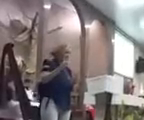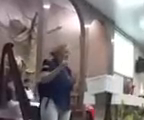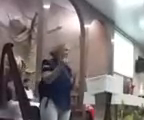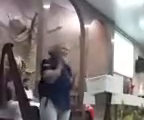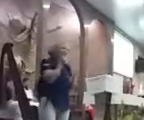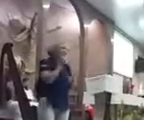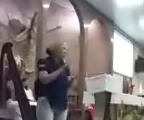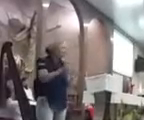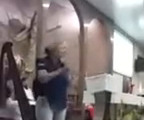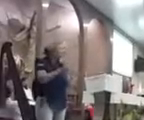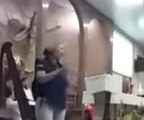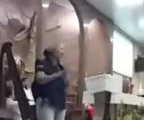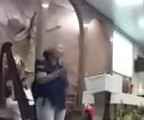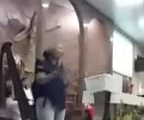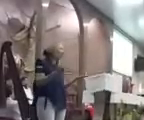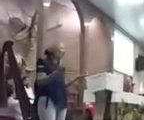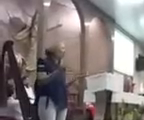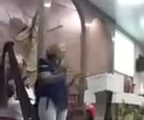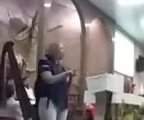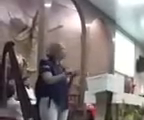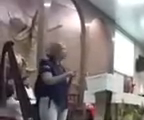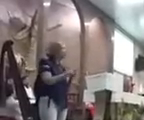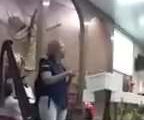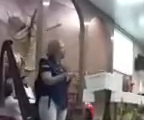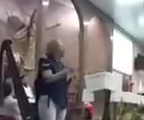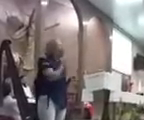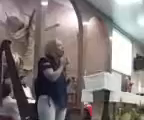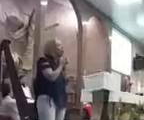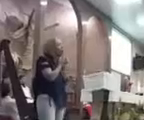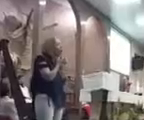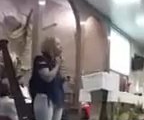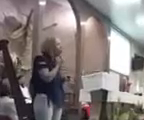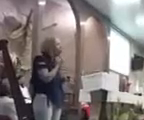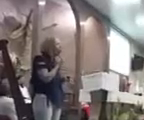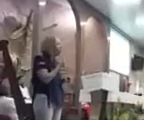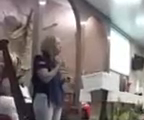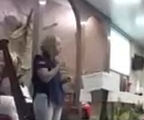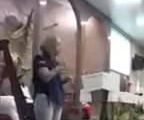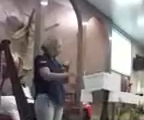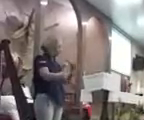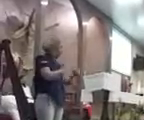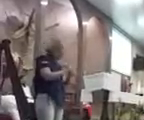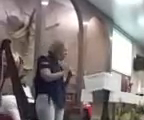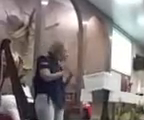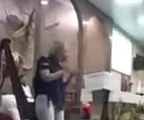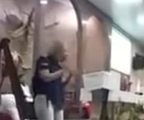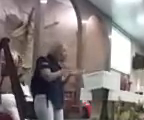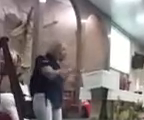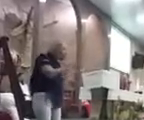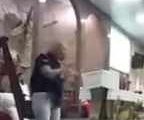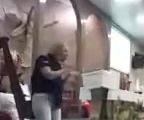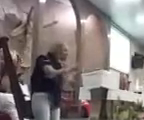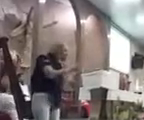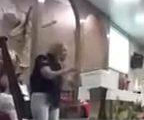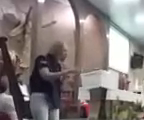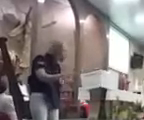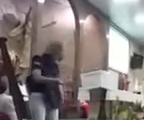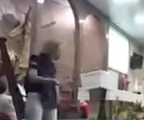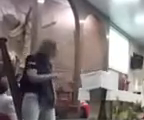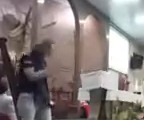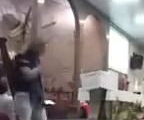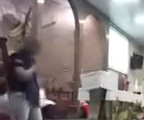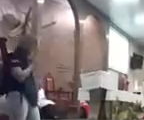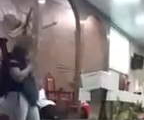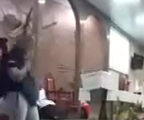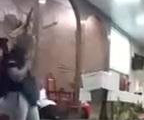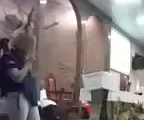na besteira dessa tal da internet mandou uma mensagem para uma pessoa e que ali a mulher não teve